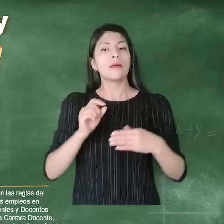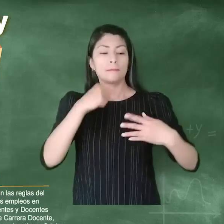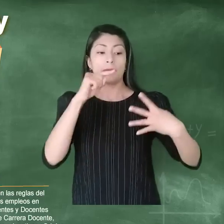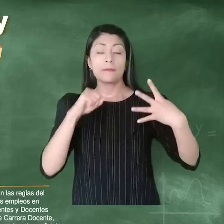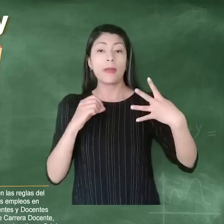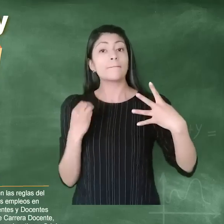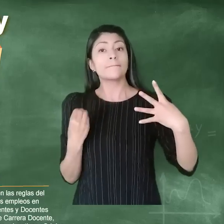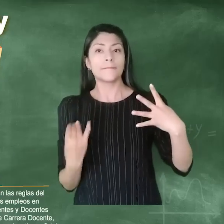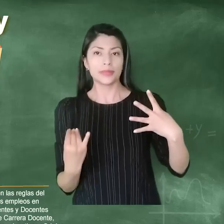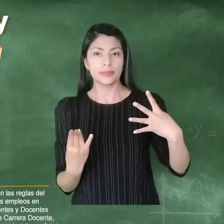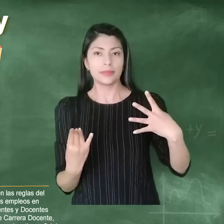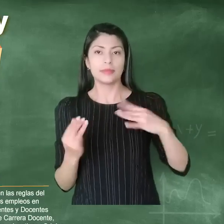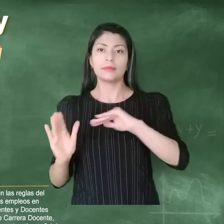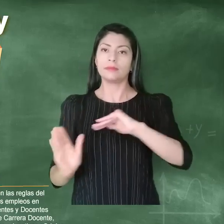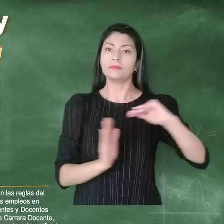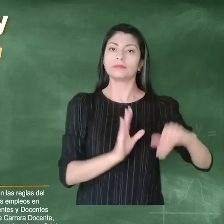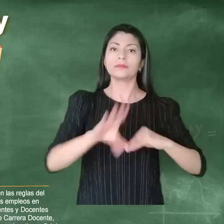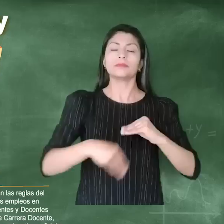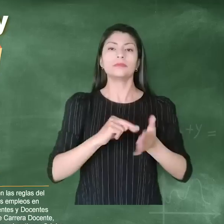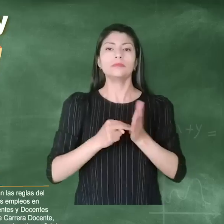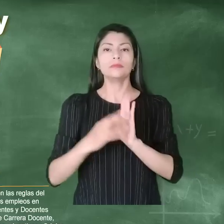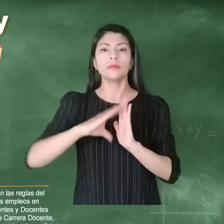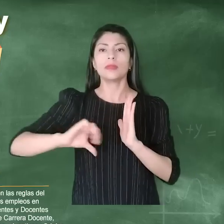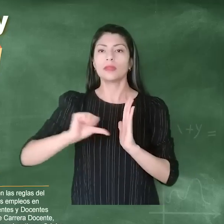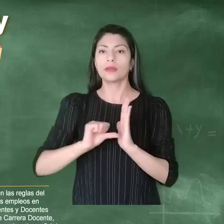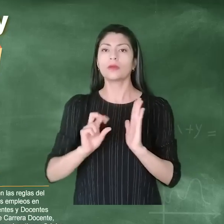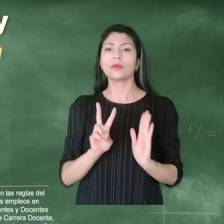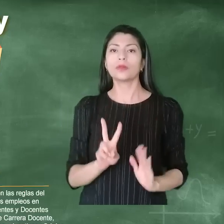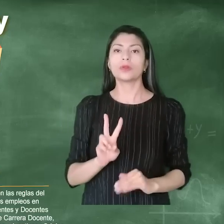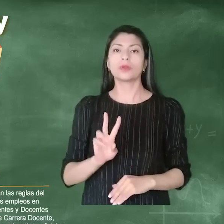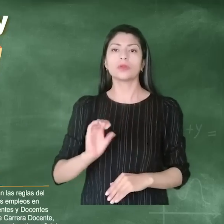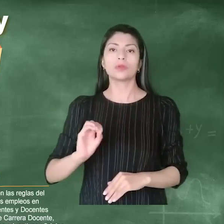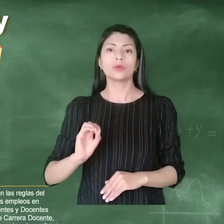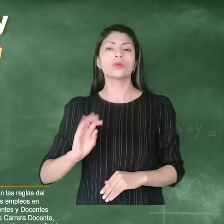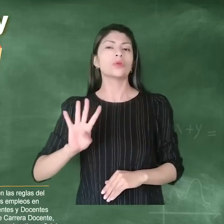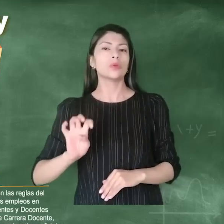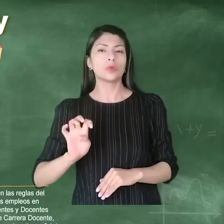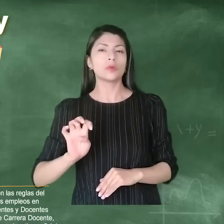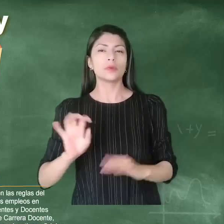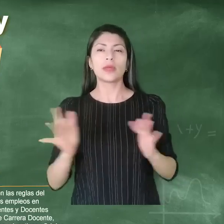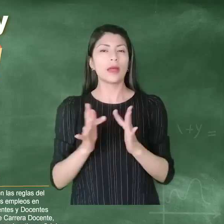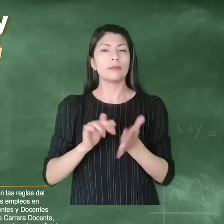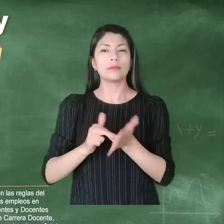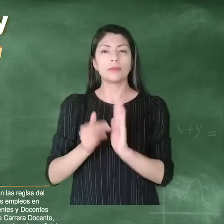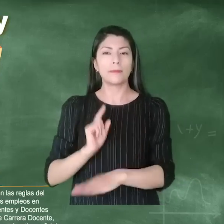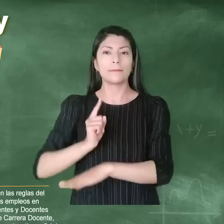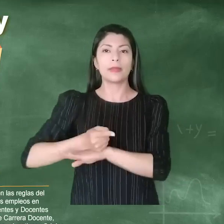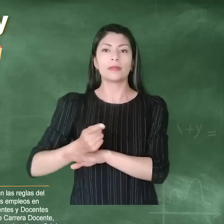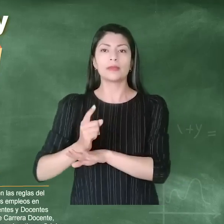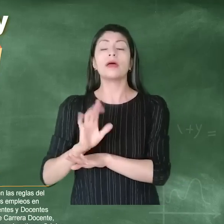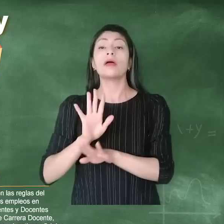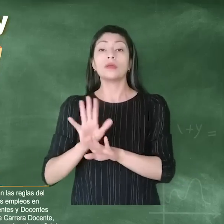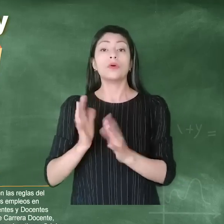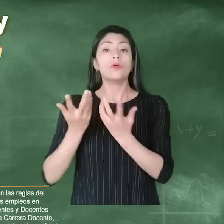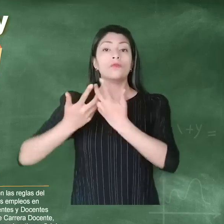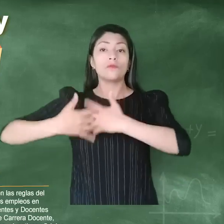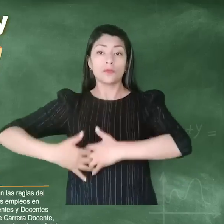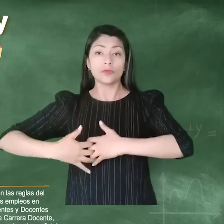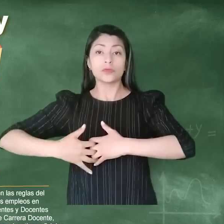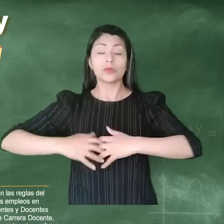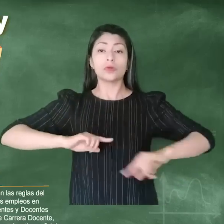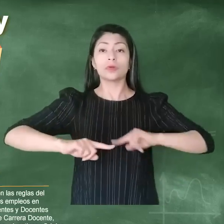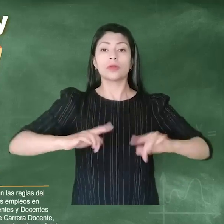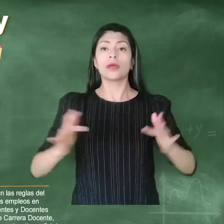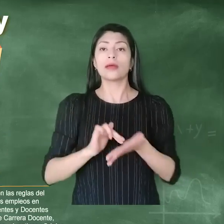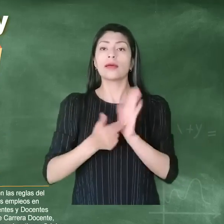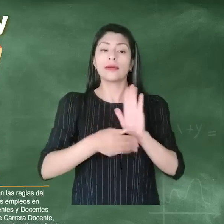tengan carácter especial. Más adelante, el artículo 209 y Biden determina que la función administrativa